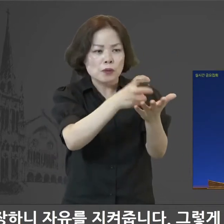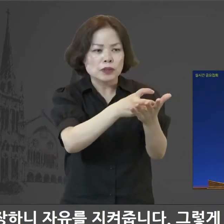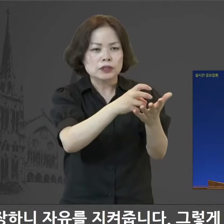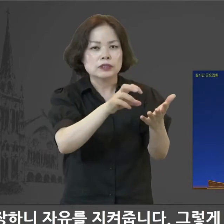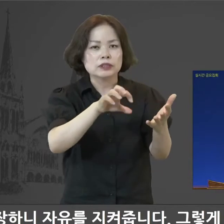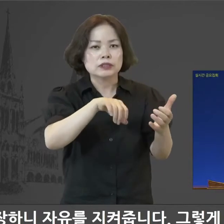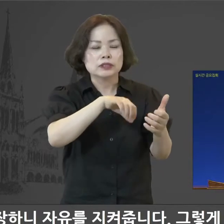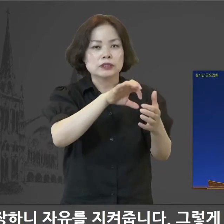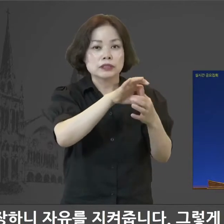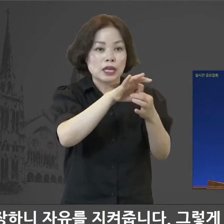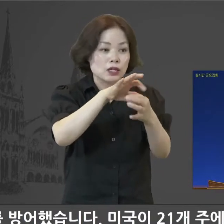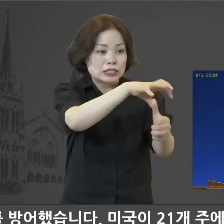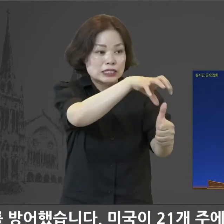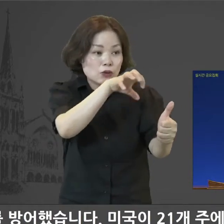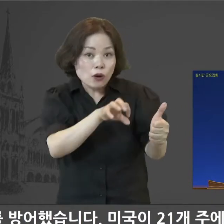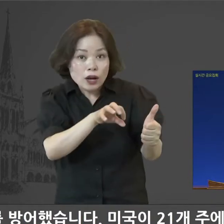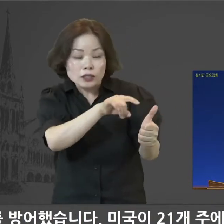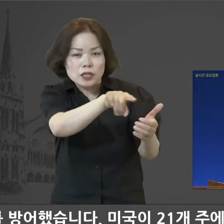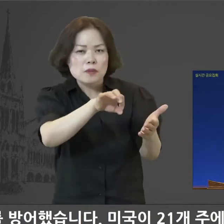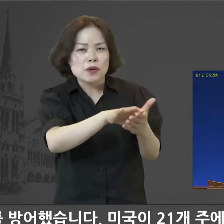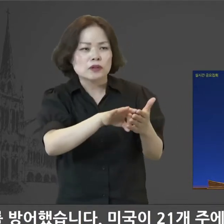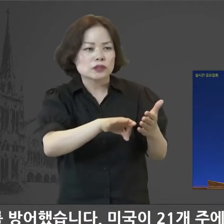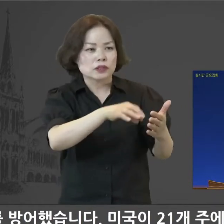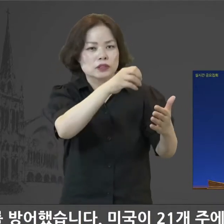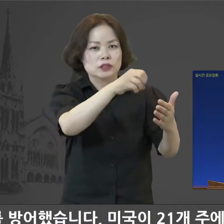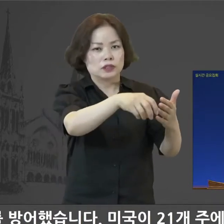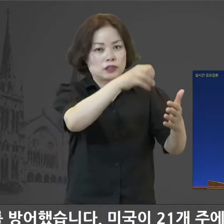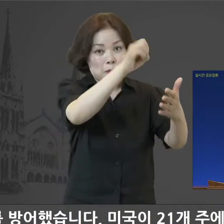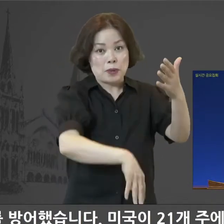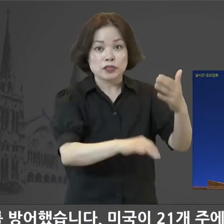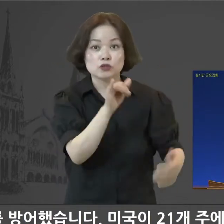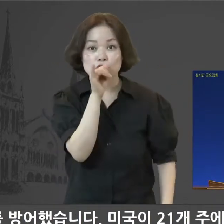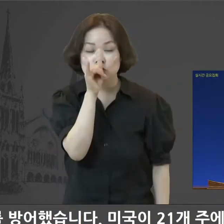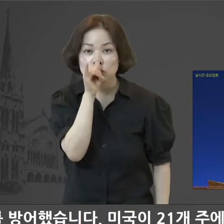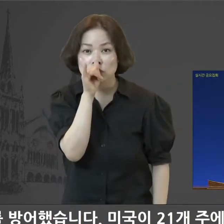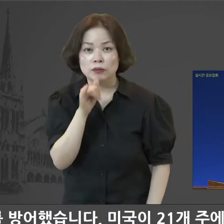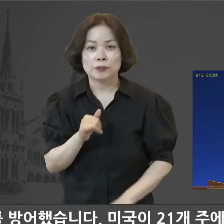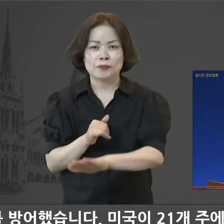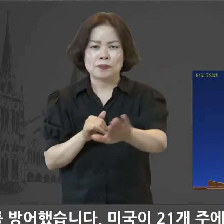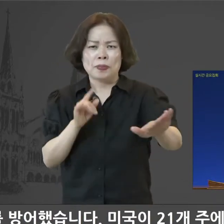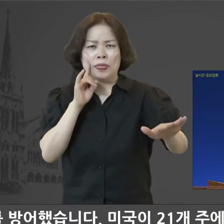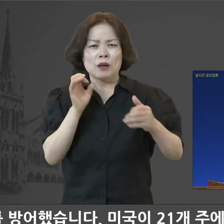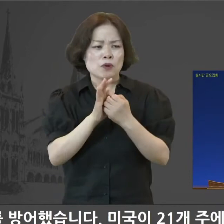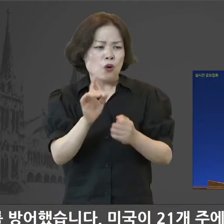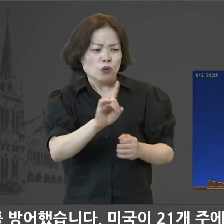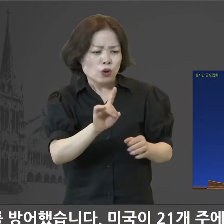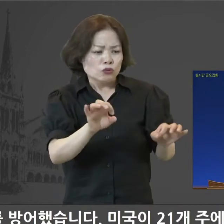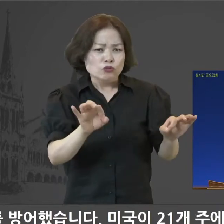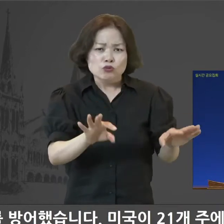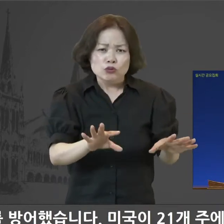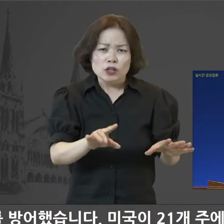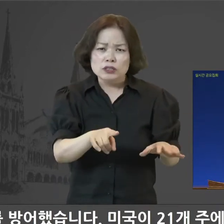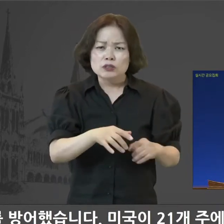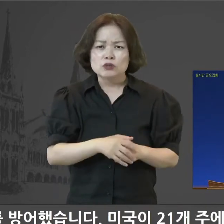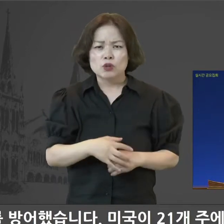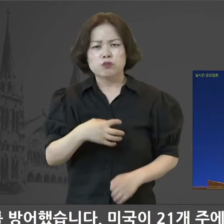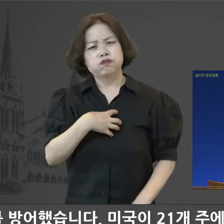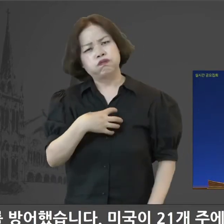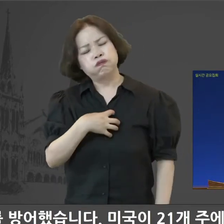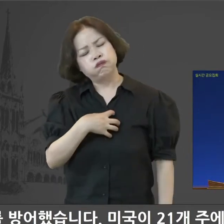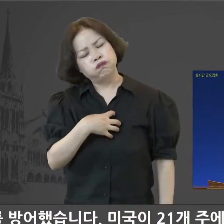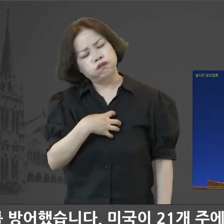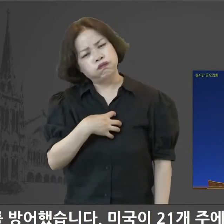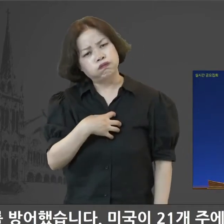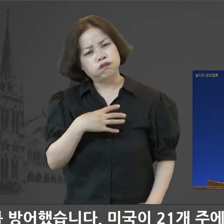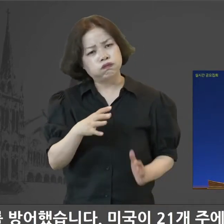거예요. 그러니까 우리가 만약에 어떤 순간에 이게 지금 위기에 몰렸을